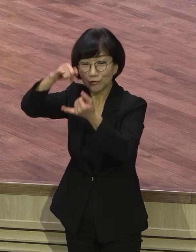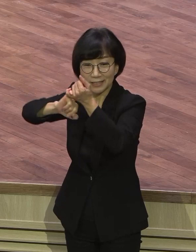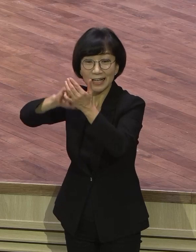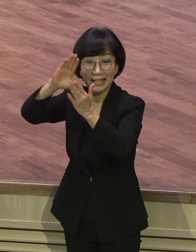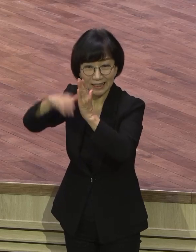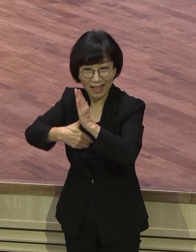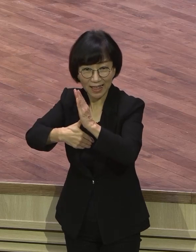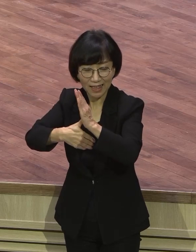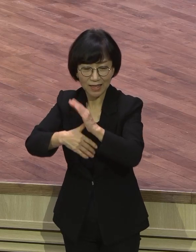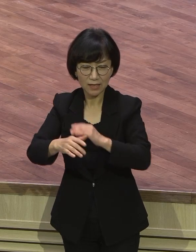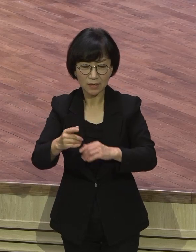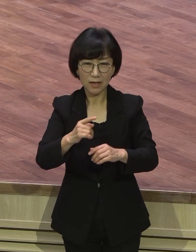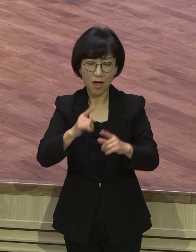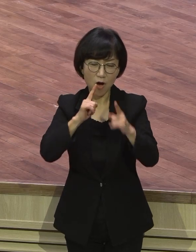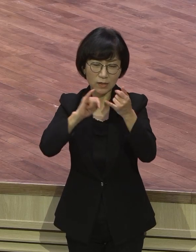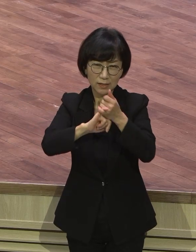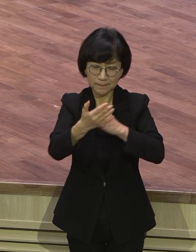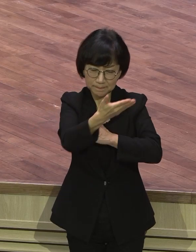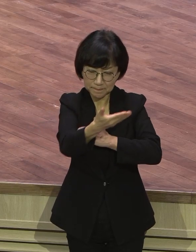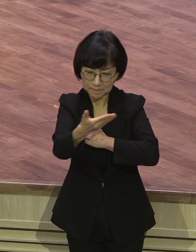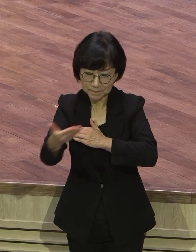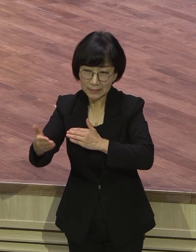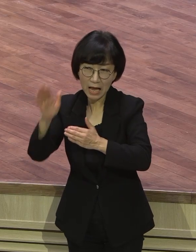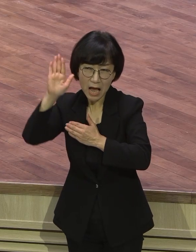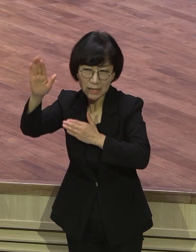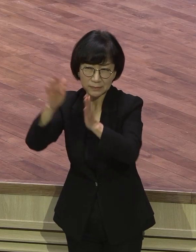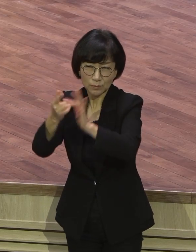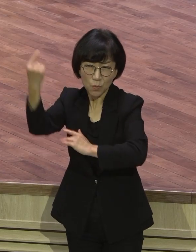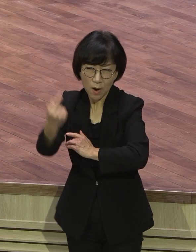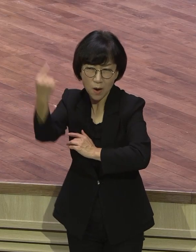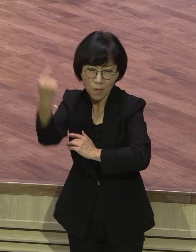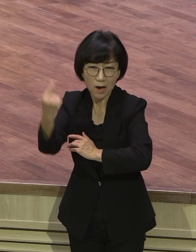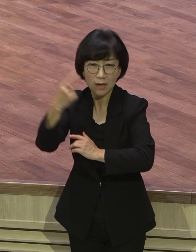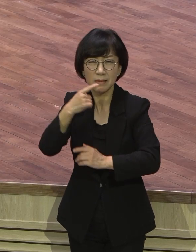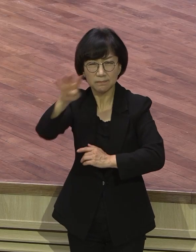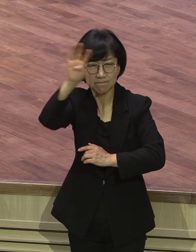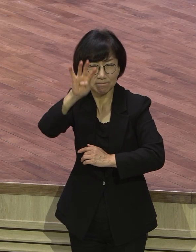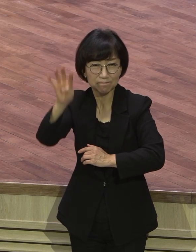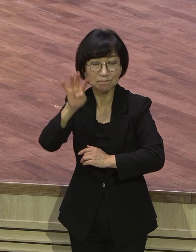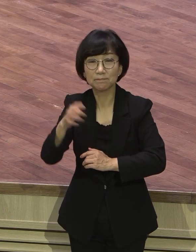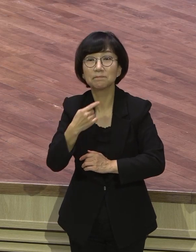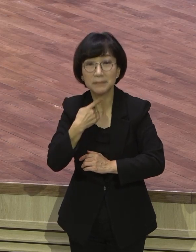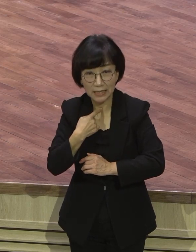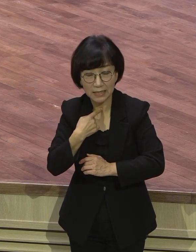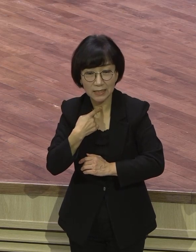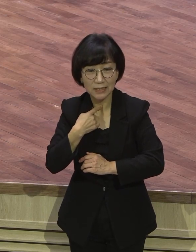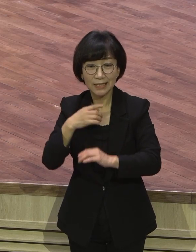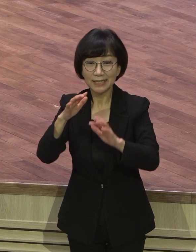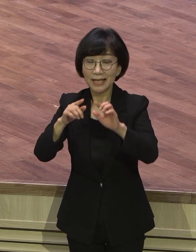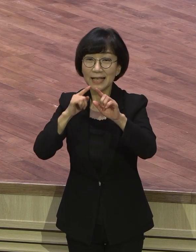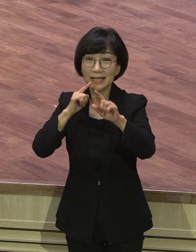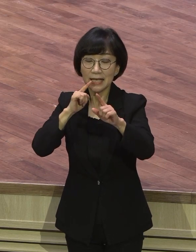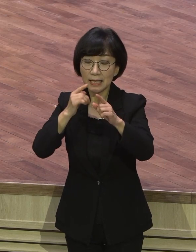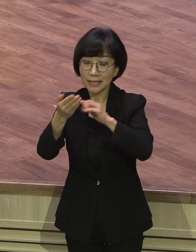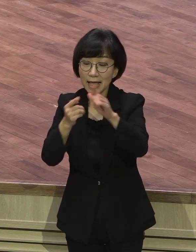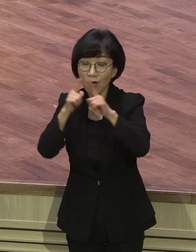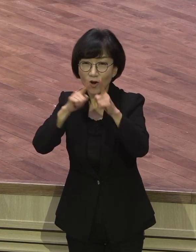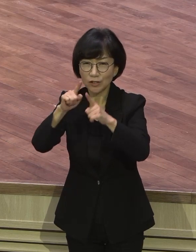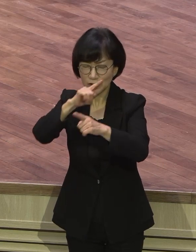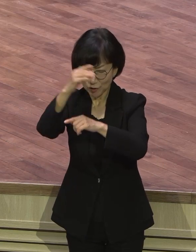오시야만이 인류가 구원할 수 있는 길이다라고 계속 강조해서 이 예언을 성취하기 위해서 예수님께서 마태봉 1장